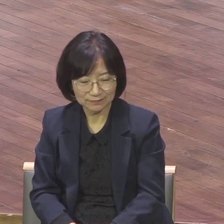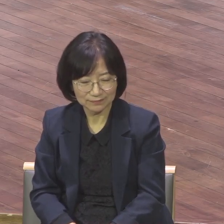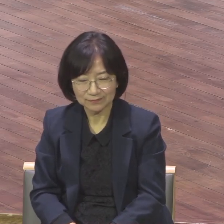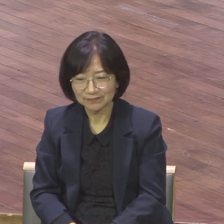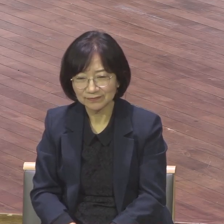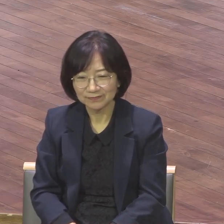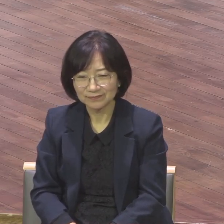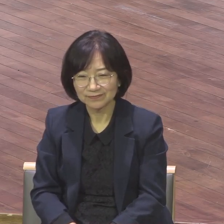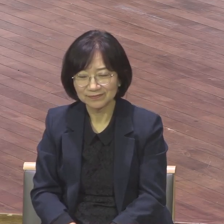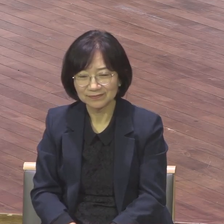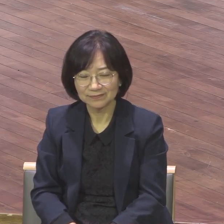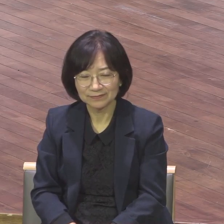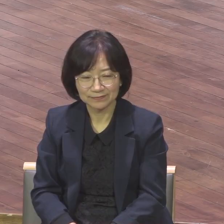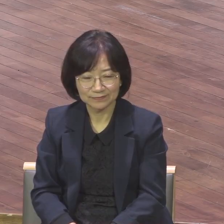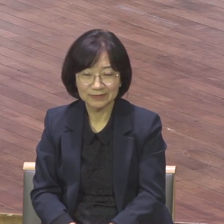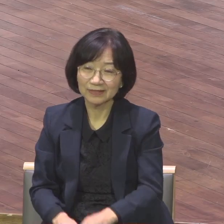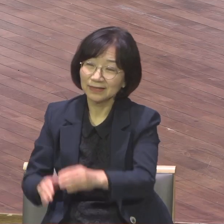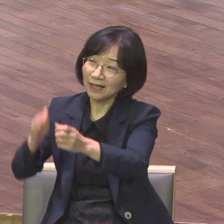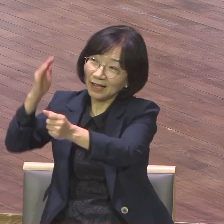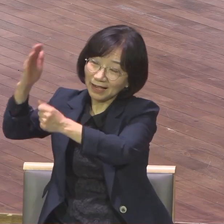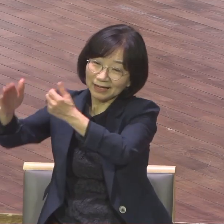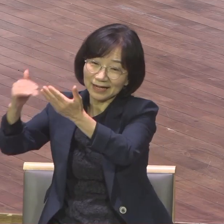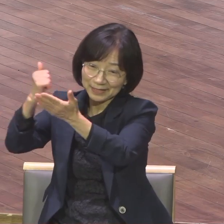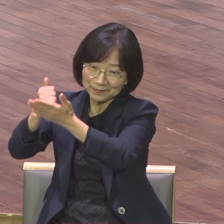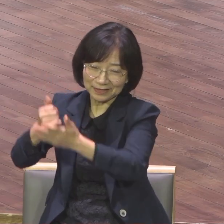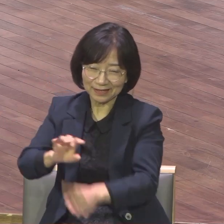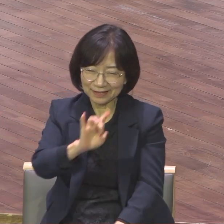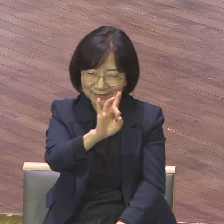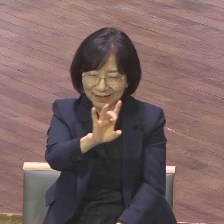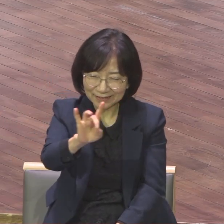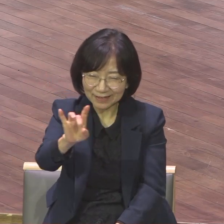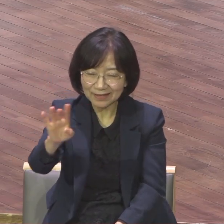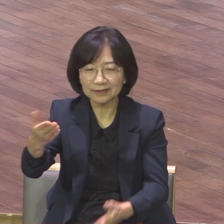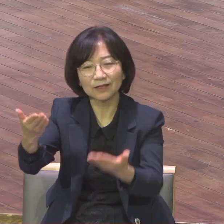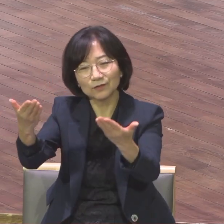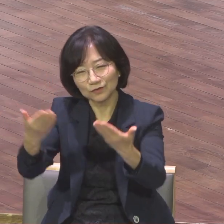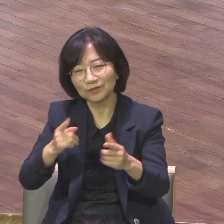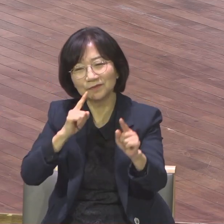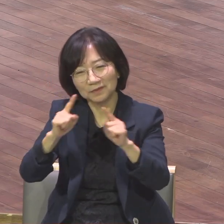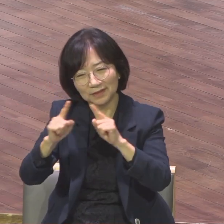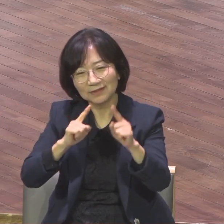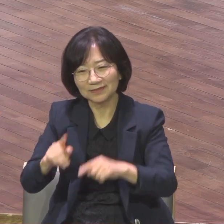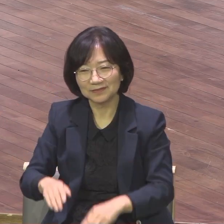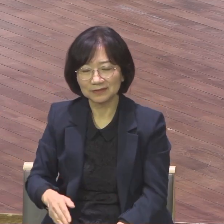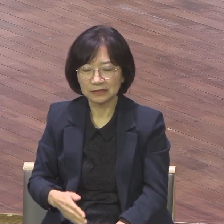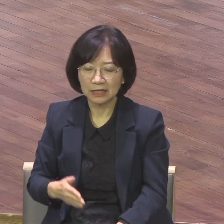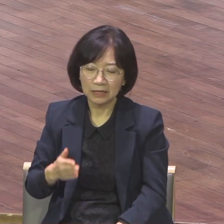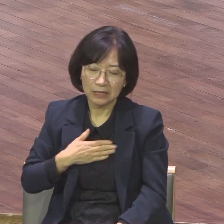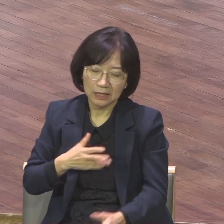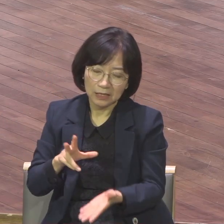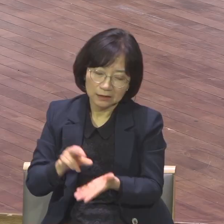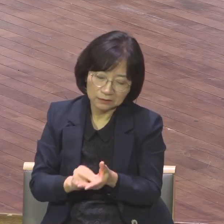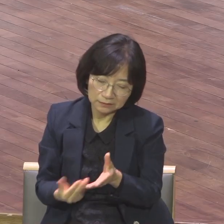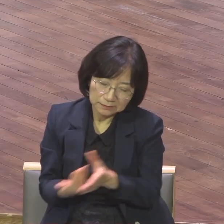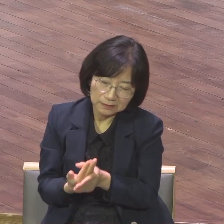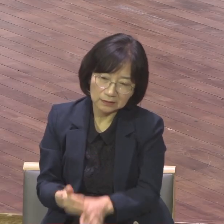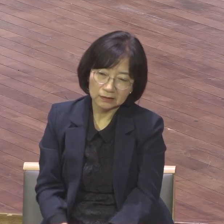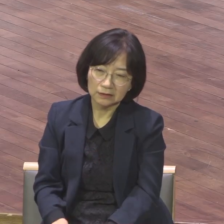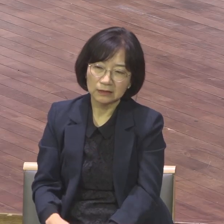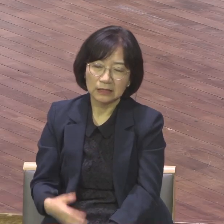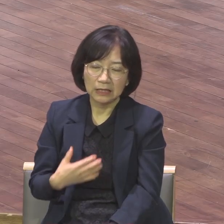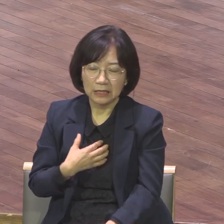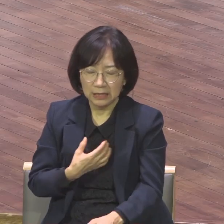여러분을 향한 메시지예요. 나에게 주는 메시지예요. 환경이 어렵다고 문제와 사건이 지금 내 생각대로